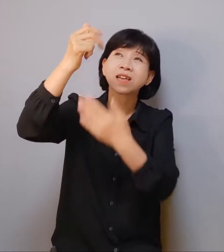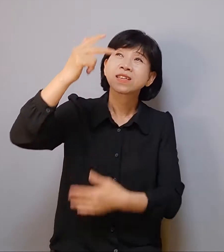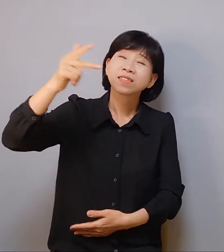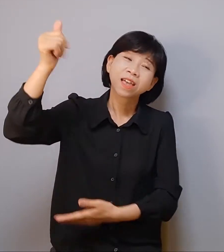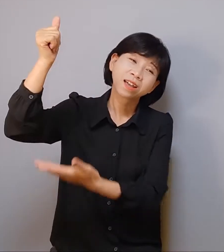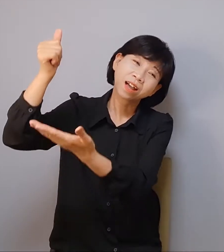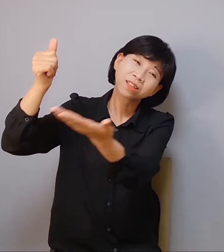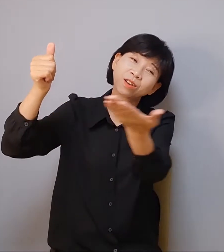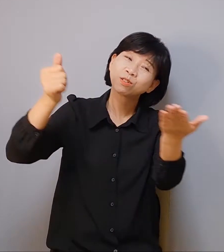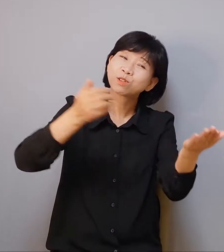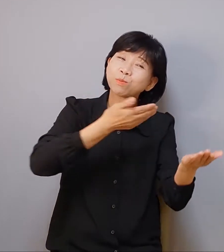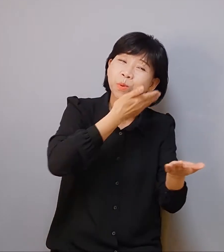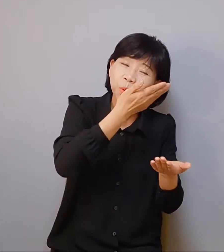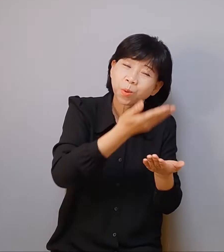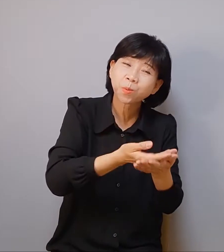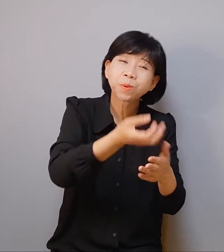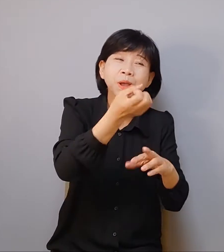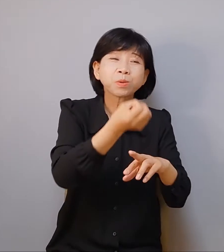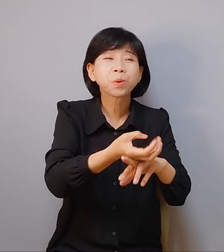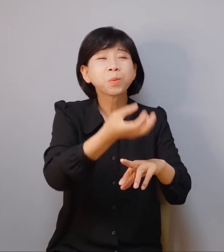하나님이라. 내가 너를